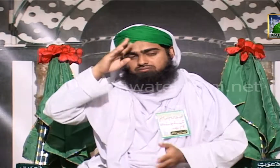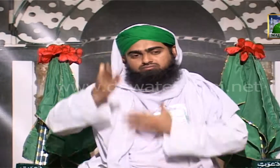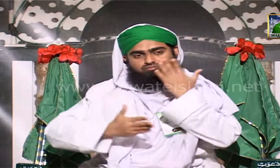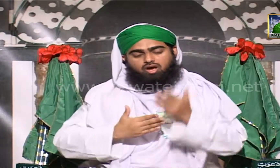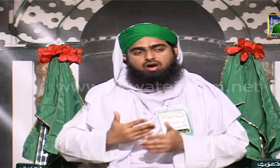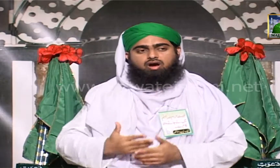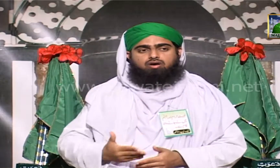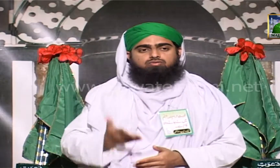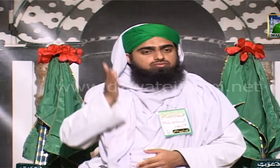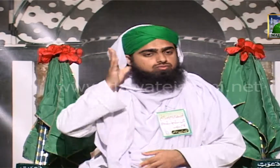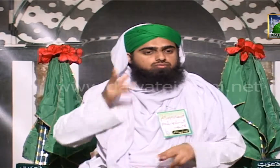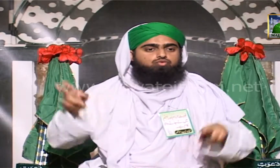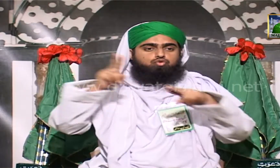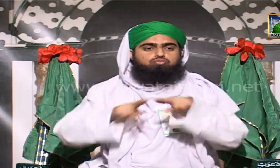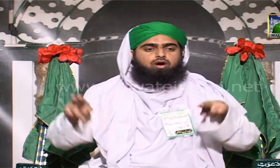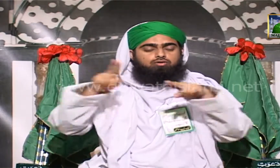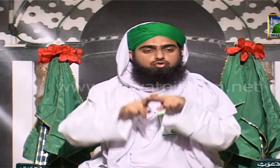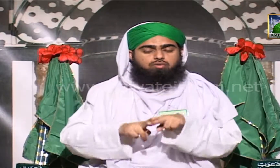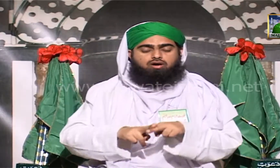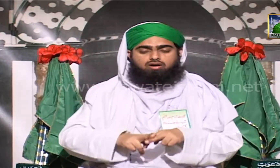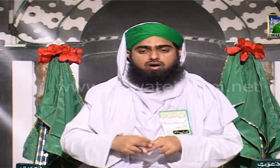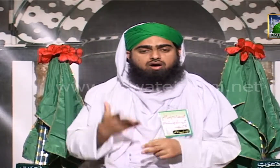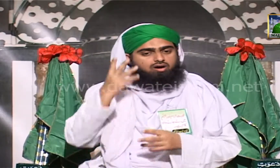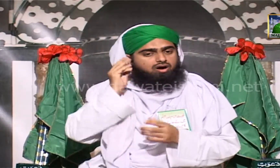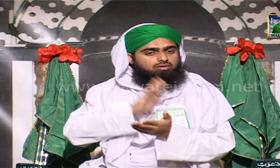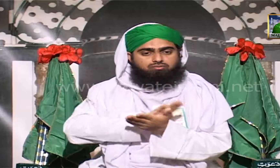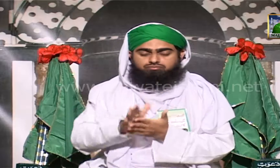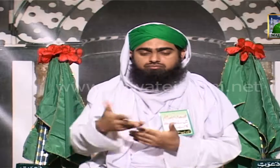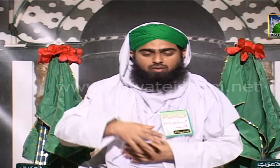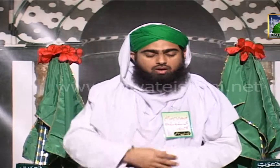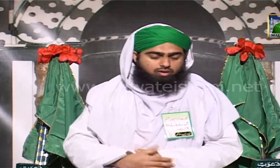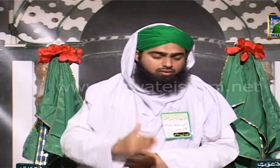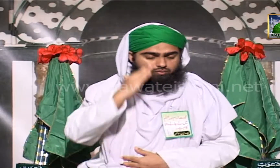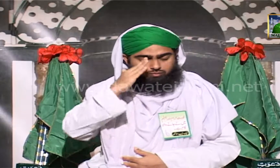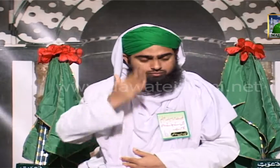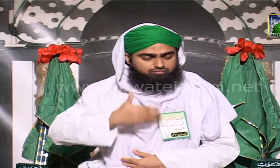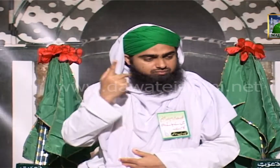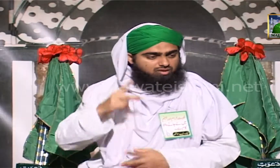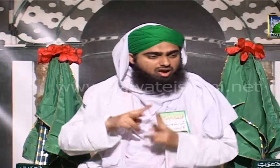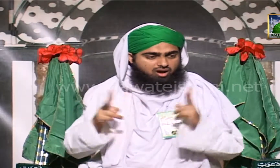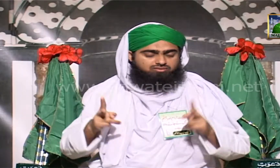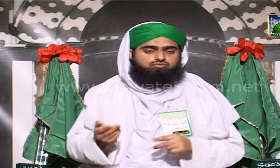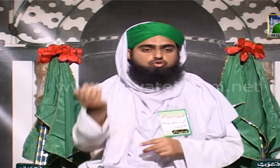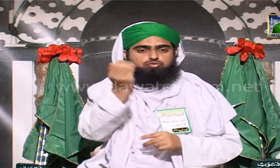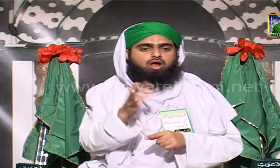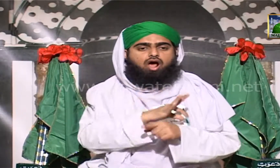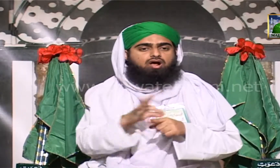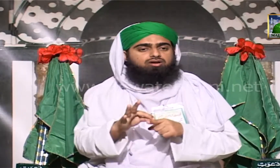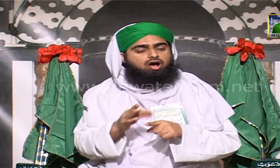درود شریف پڑھتے ہیں، مجھے تو بہت باروں کا طبیعت ایسی سست ہو جاتی ہے میری، رات عموماً جاگنا. اچھا پھر جمعے کو